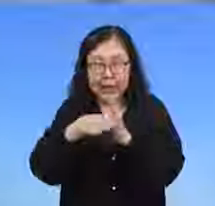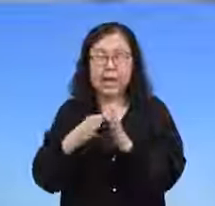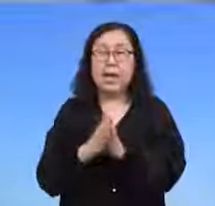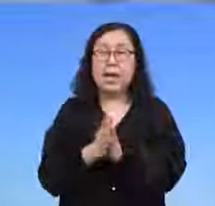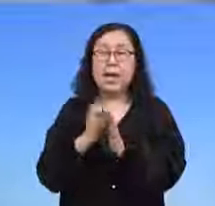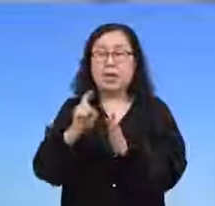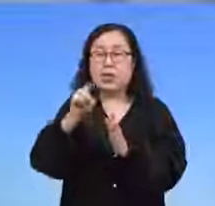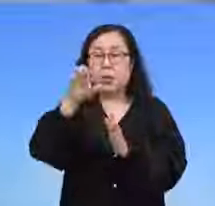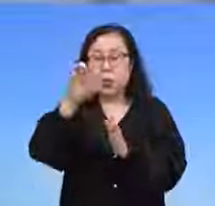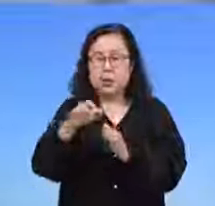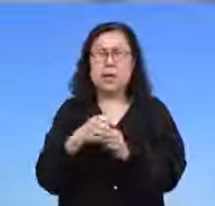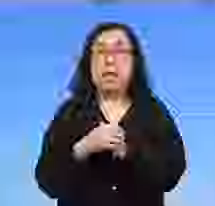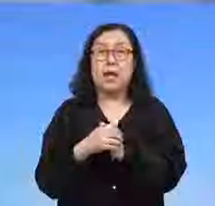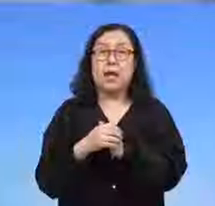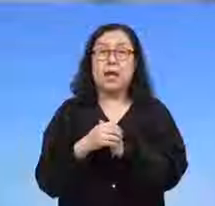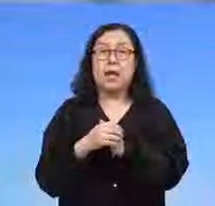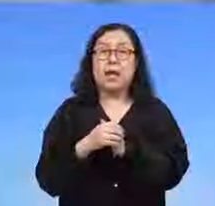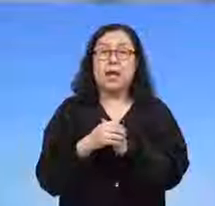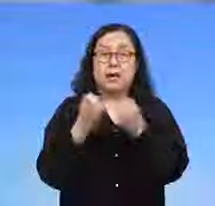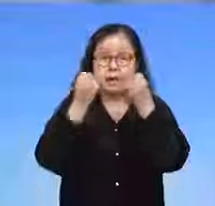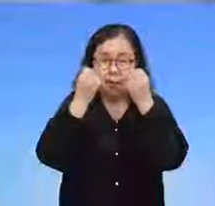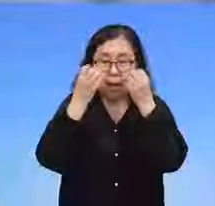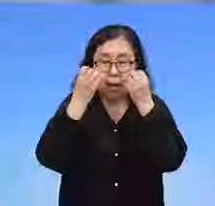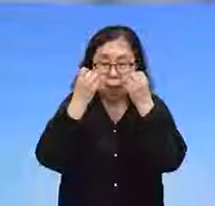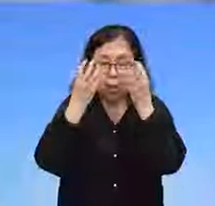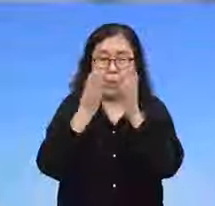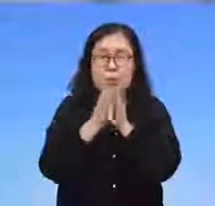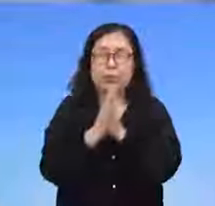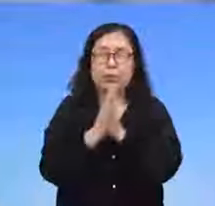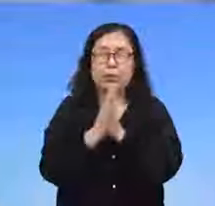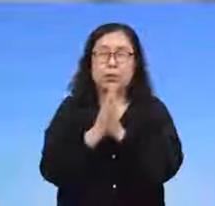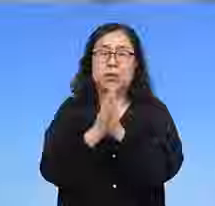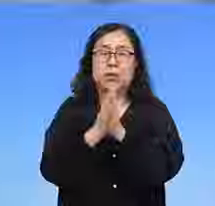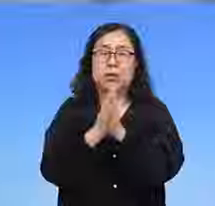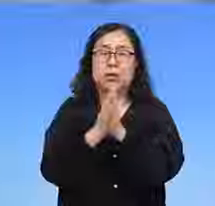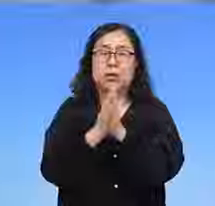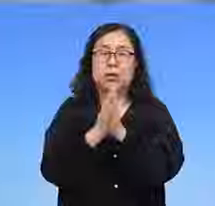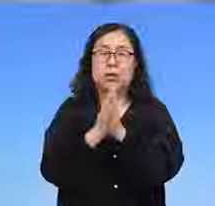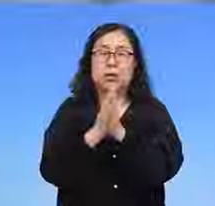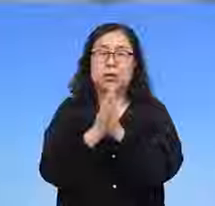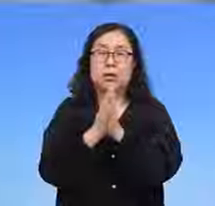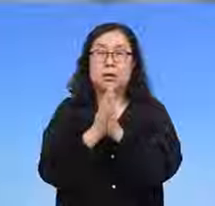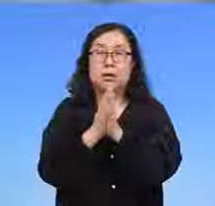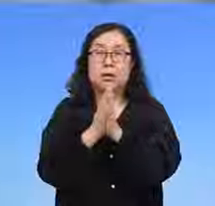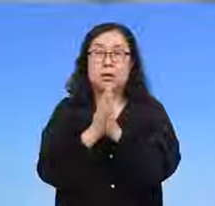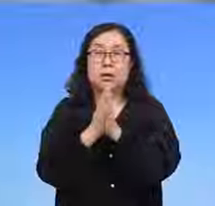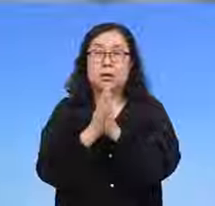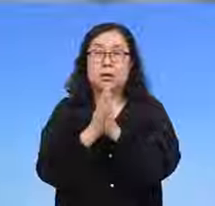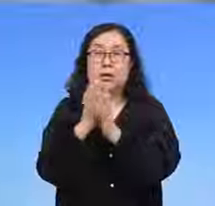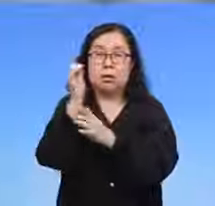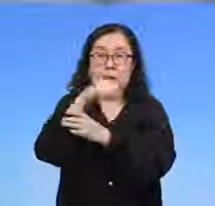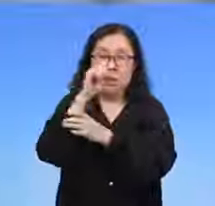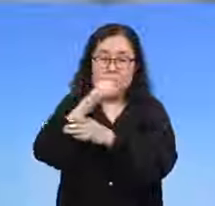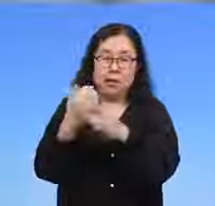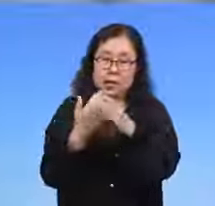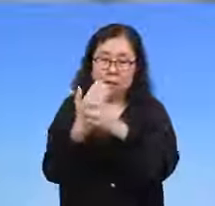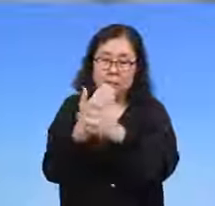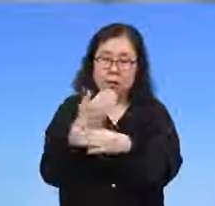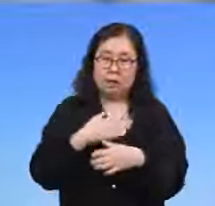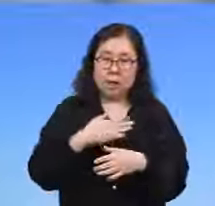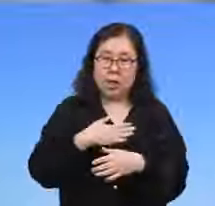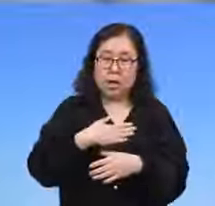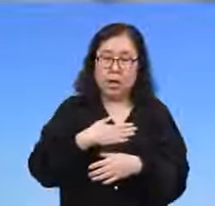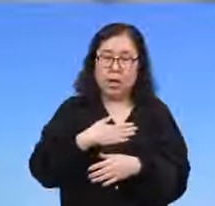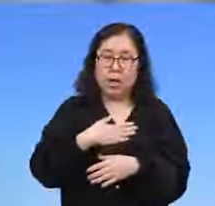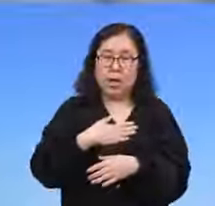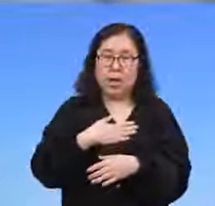새로운 열매가 나타납니다. 우리 죽어야 됩니다. 우리가요, 총론은 도사들인데, 전문가들인데 강론이